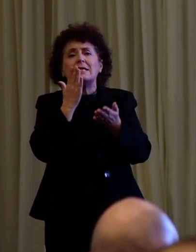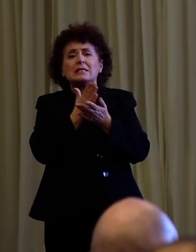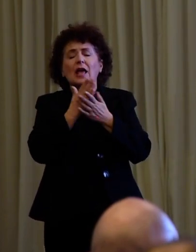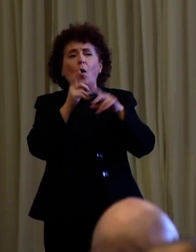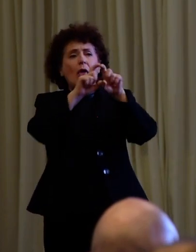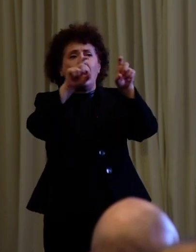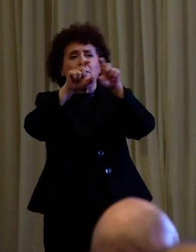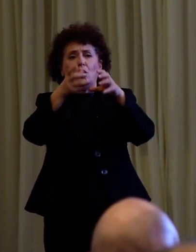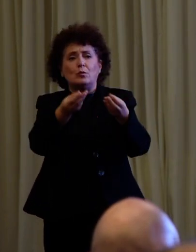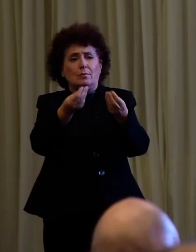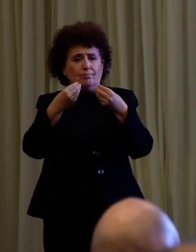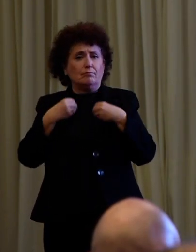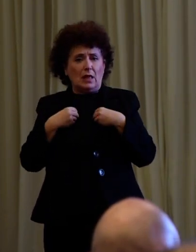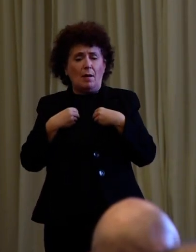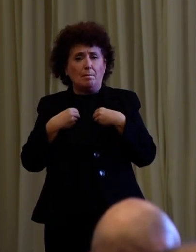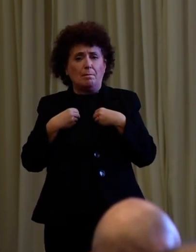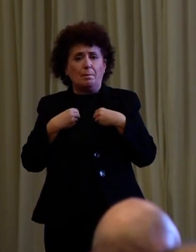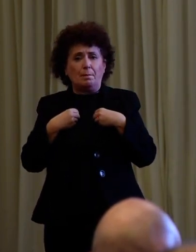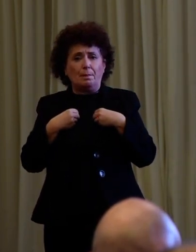институција.